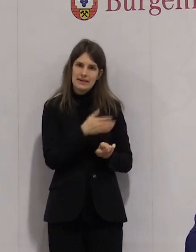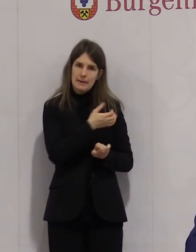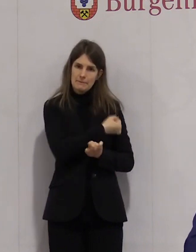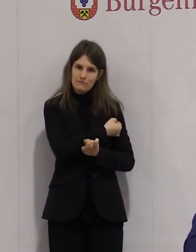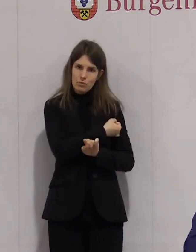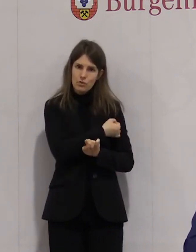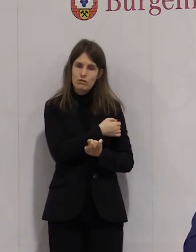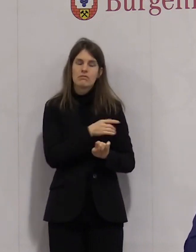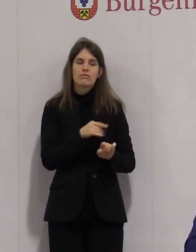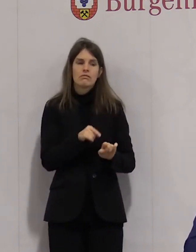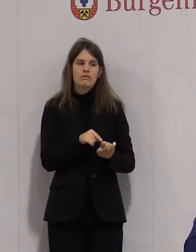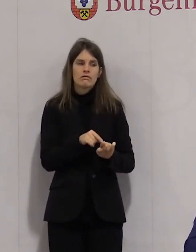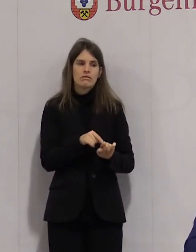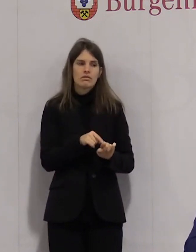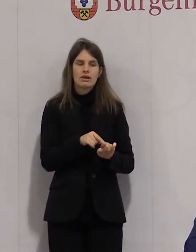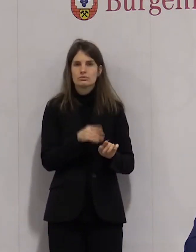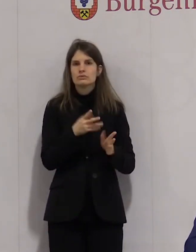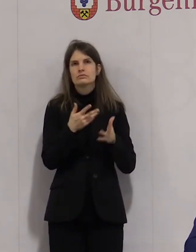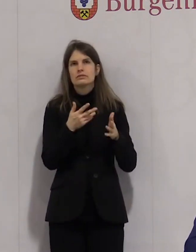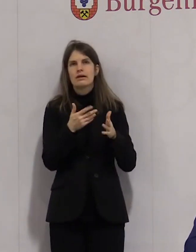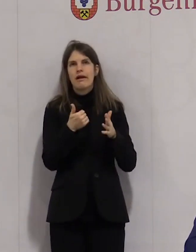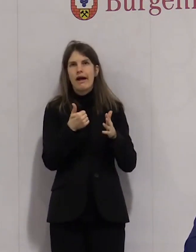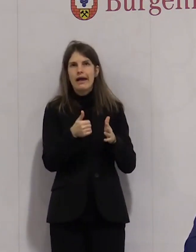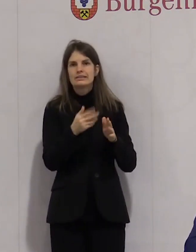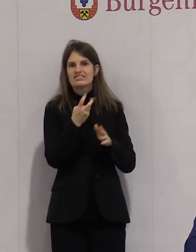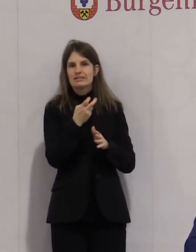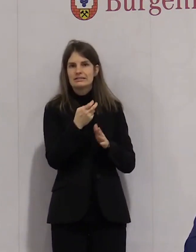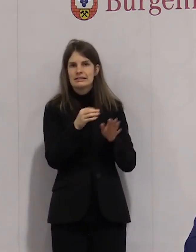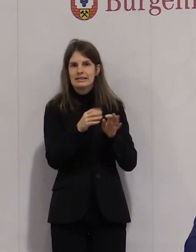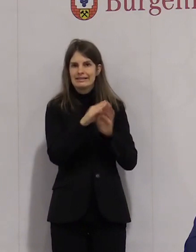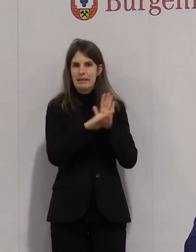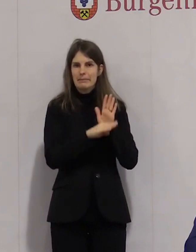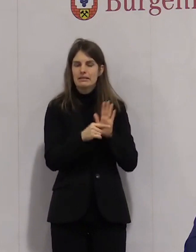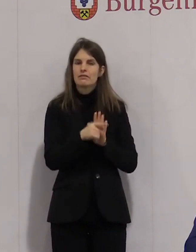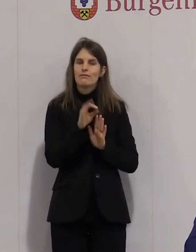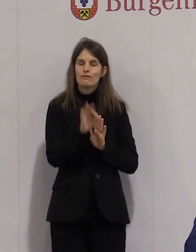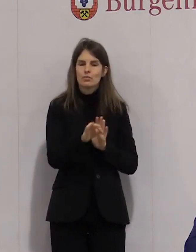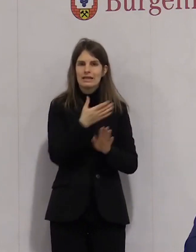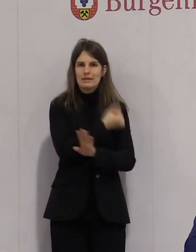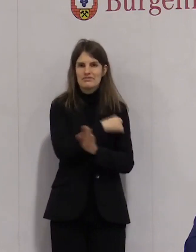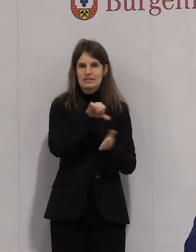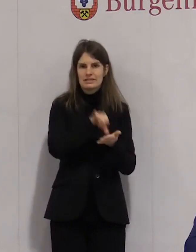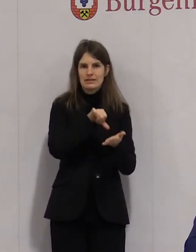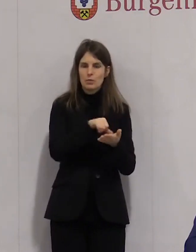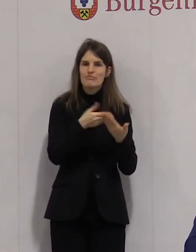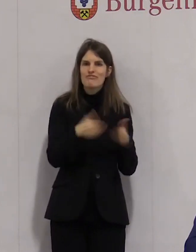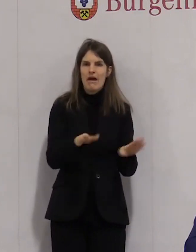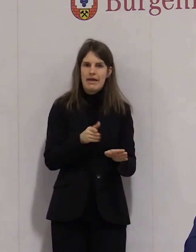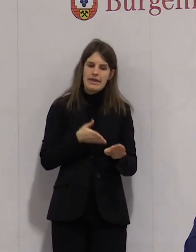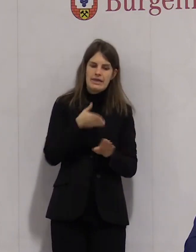also 20 jahren täglich im zentrum zur verfügung die